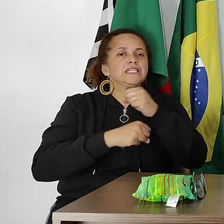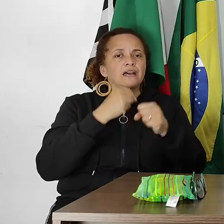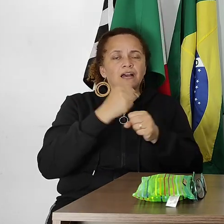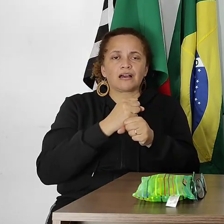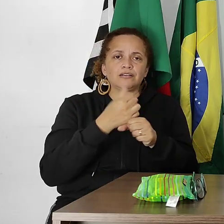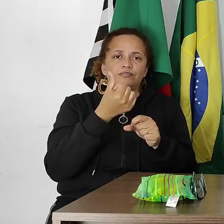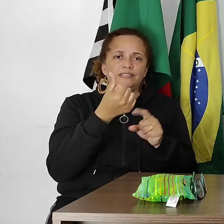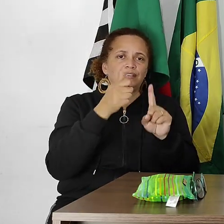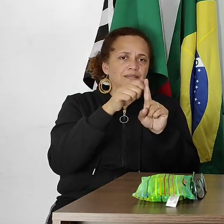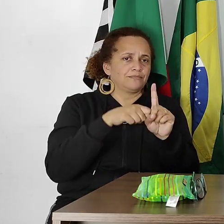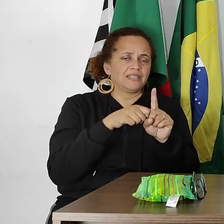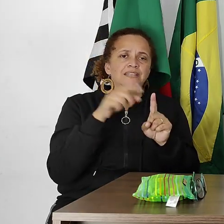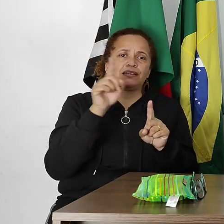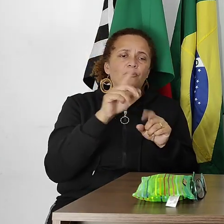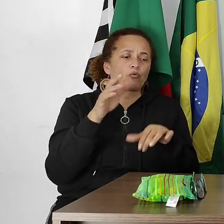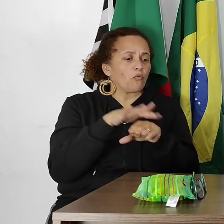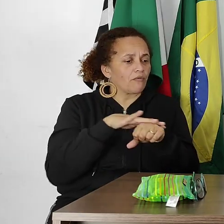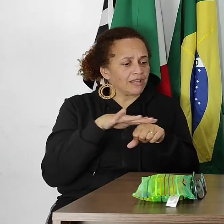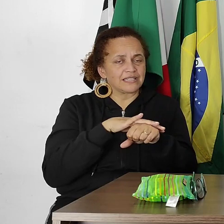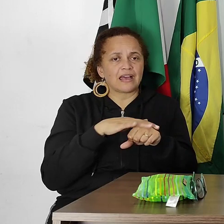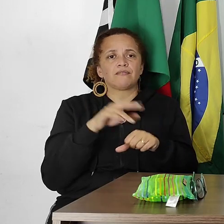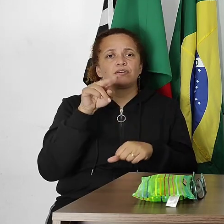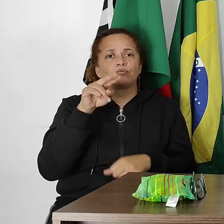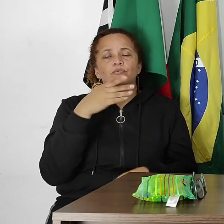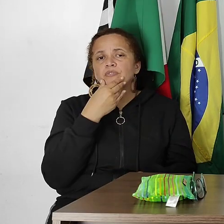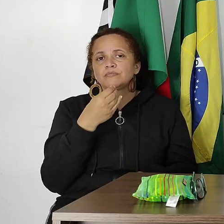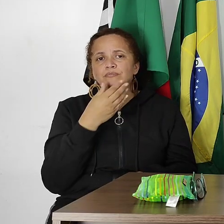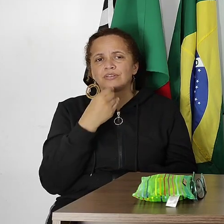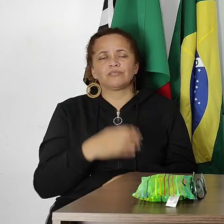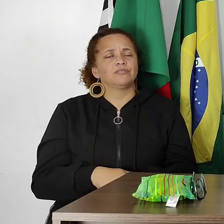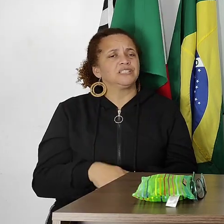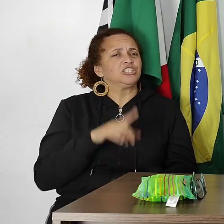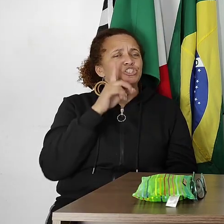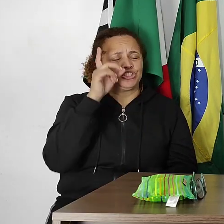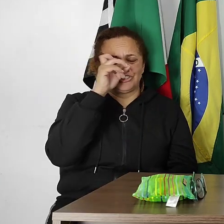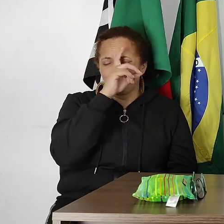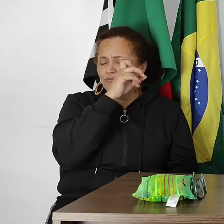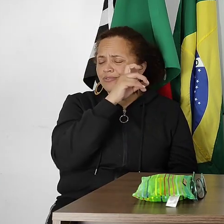os piores anos da minha vida, né? Porque onde ele estava eu não queria estar,